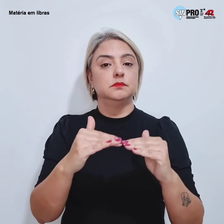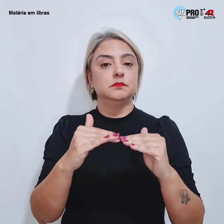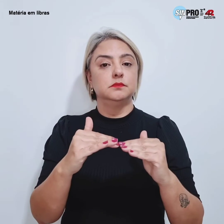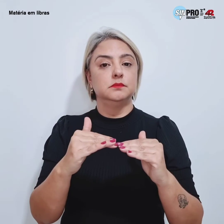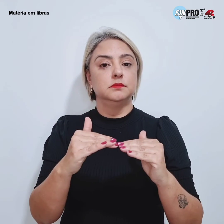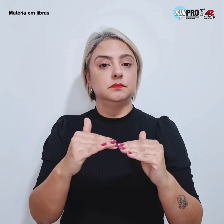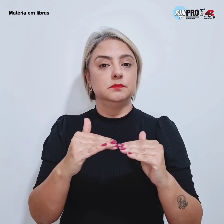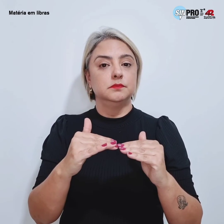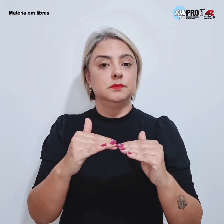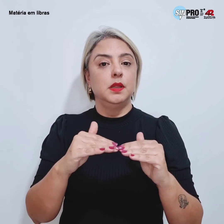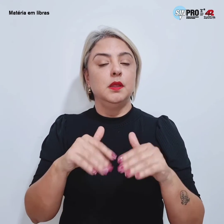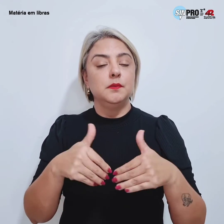própria democracia.